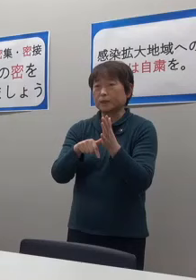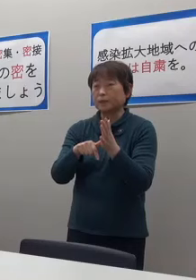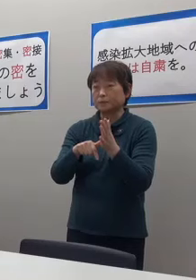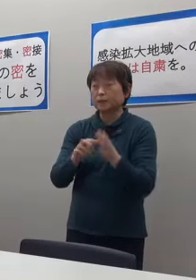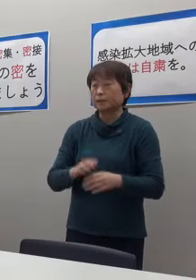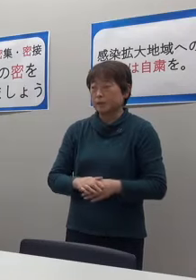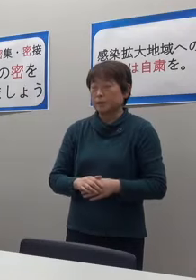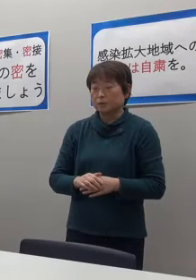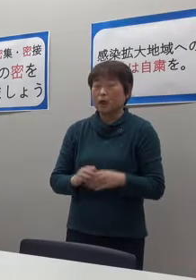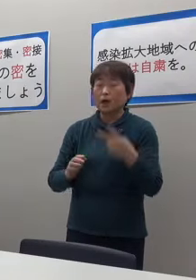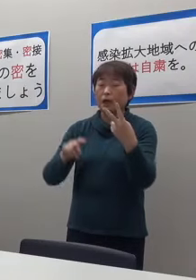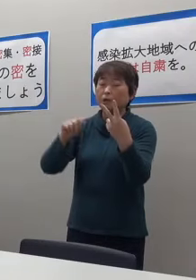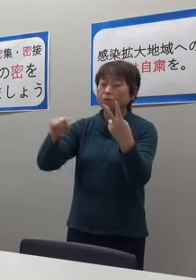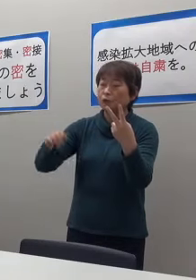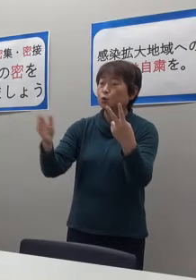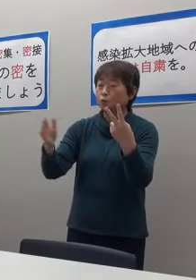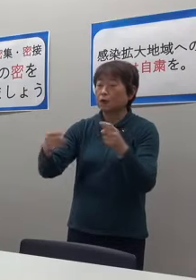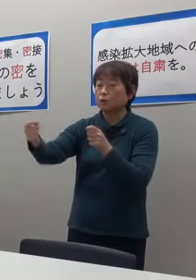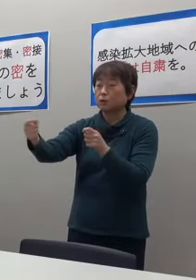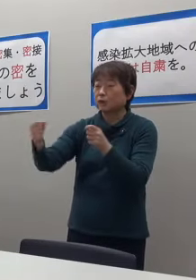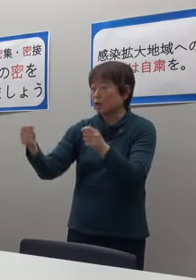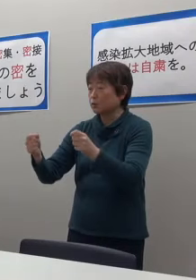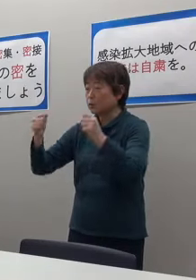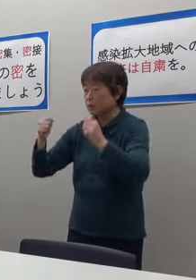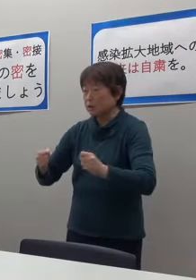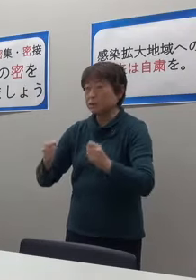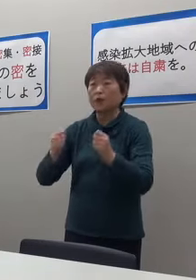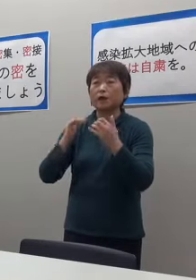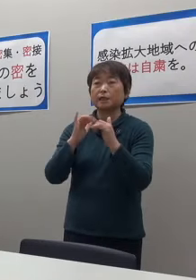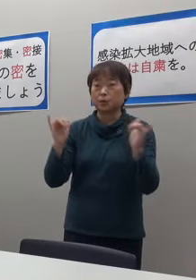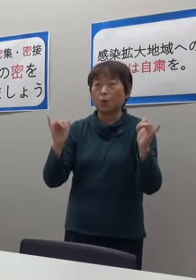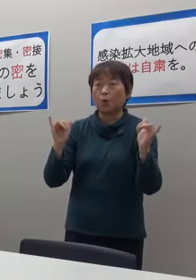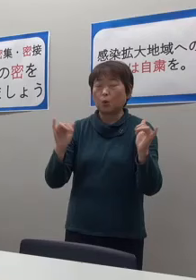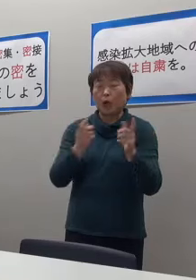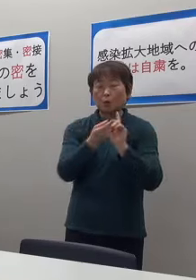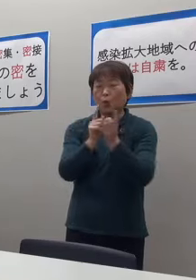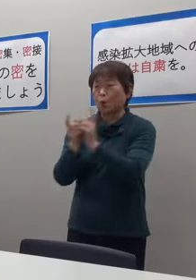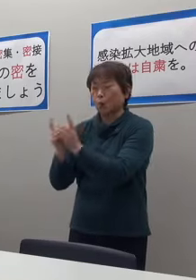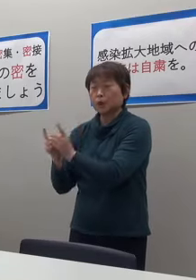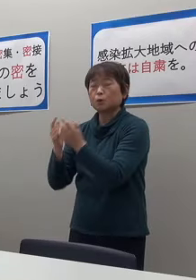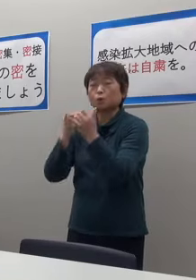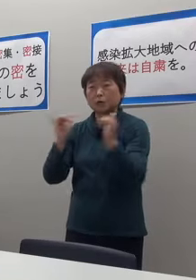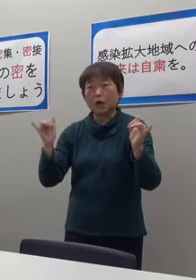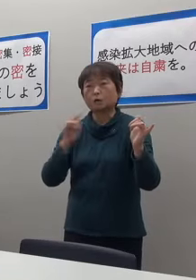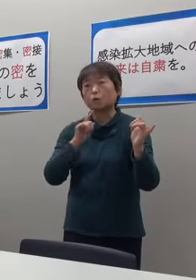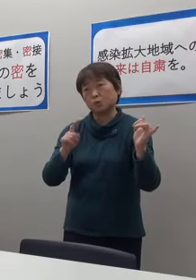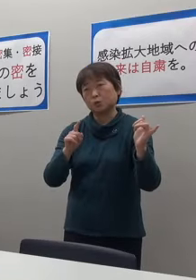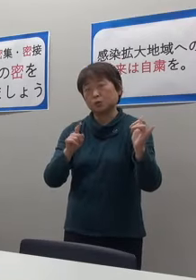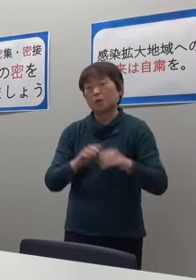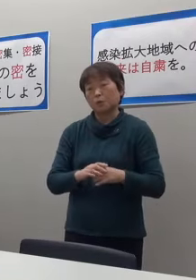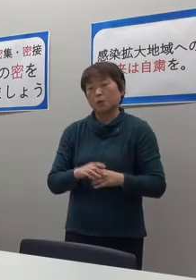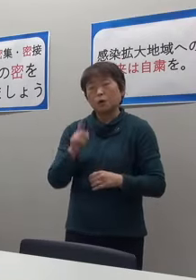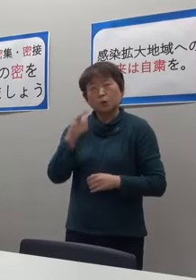とか近い距離の方っていうのはもちろん濃厚接触者と最初考えるわけなんですけども、そういう基準で行った時はまあ当てはまらなかったけ